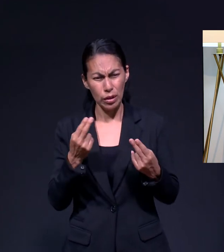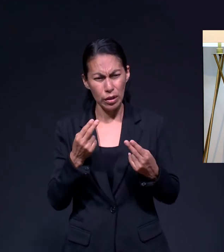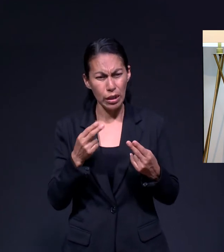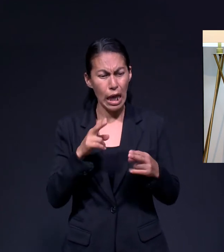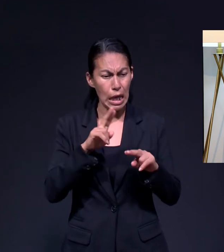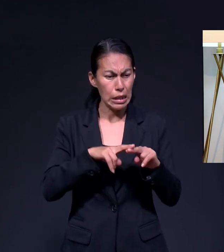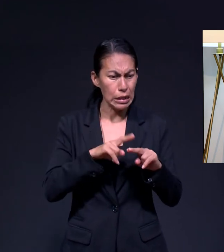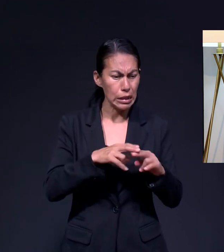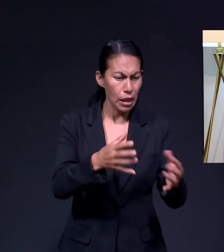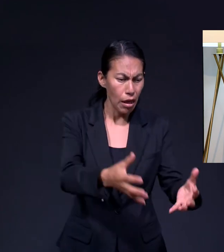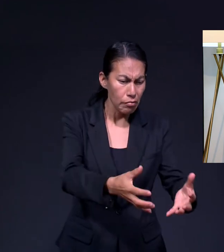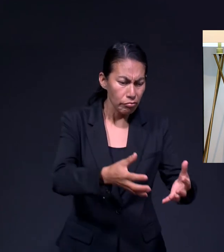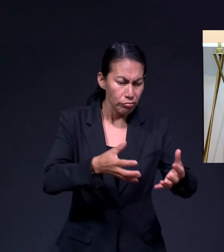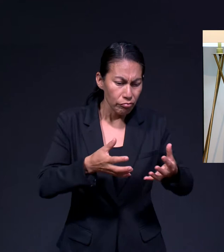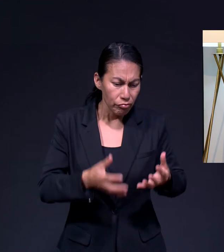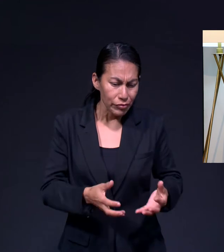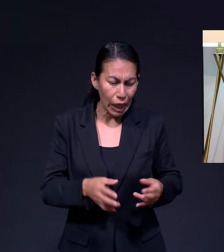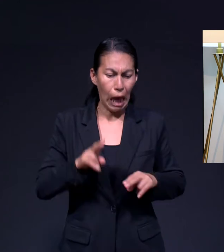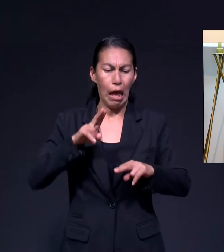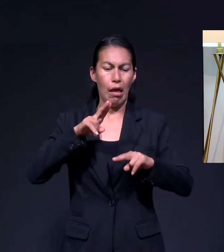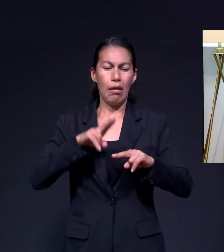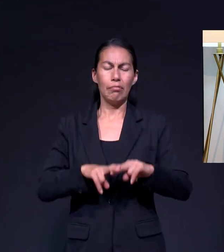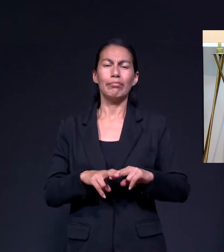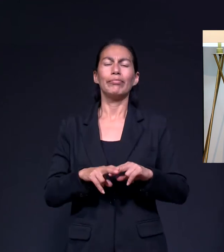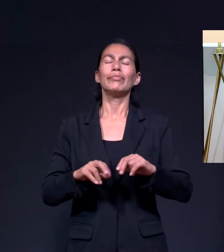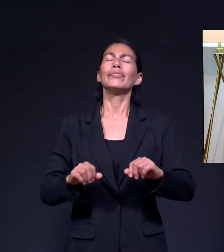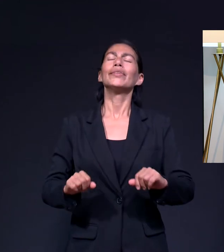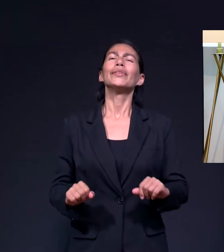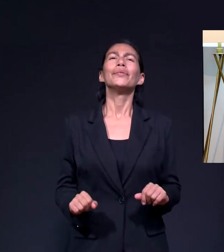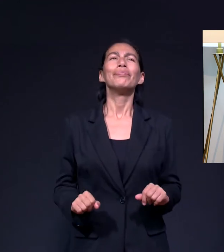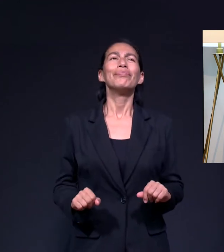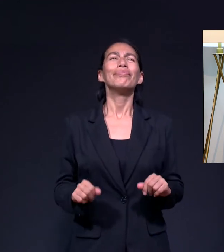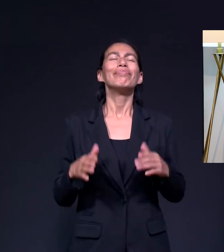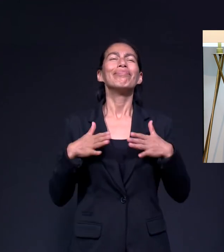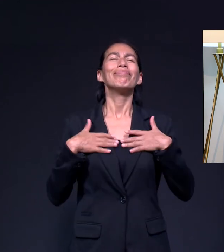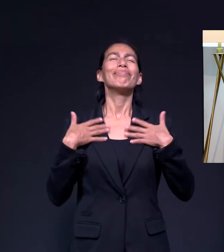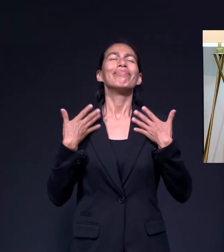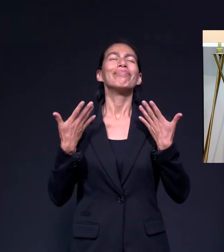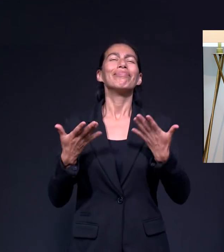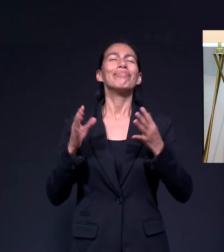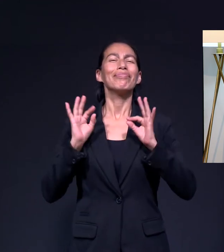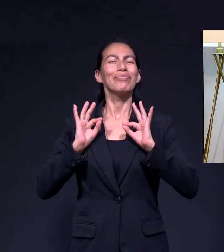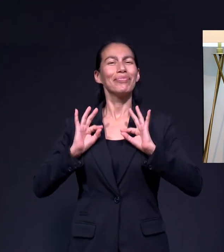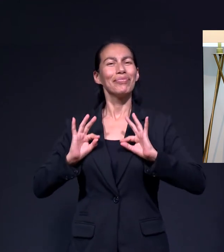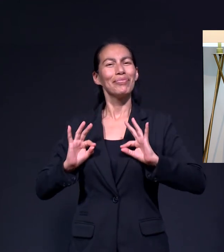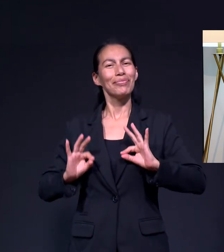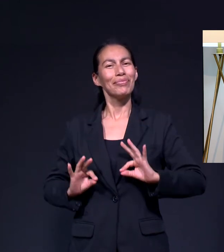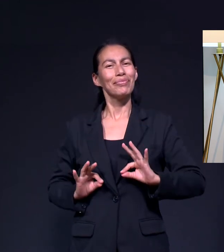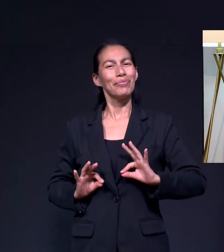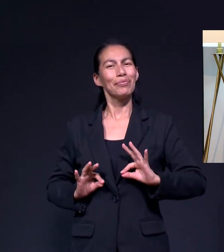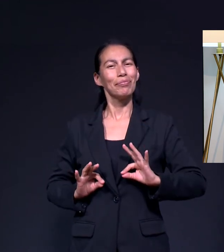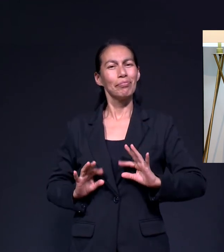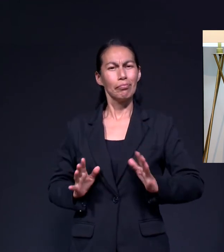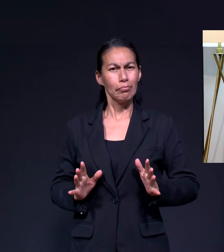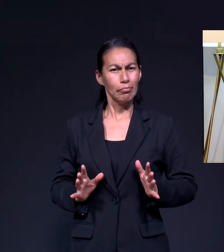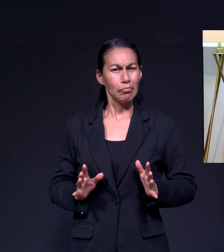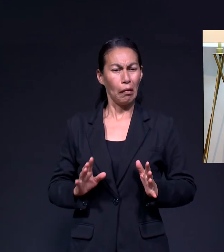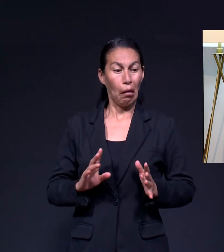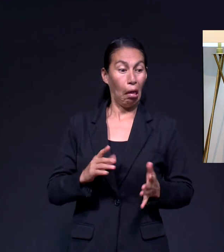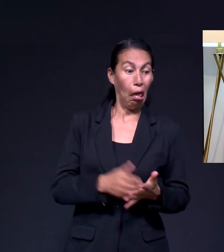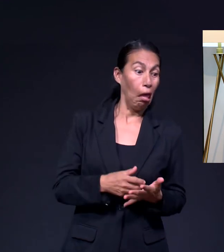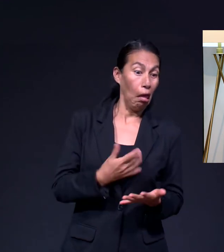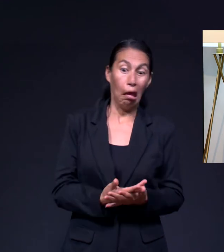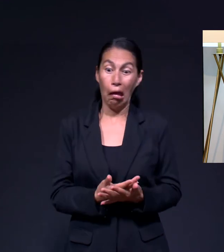silla y sentarte cuando tú te sientas sobre la silla estás experimentando confianza